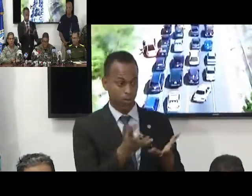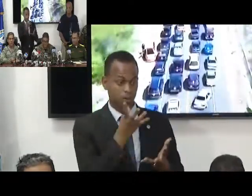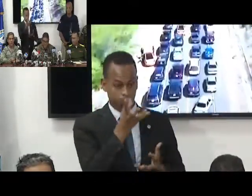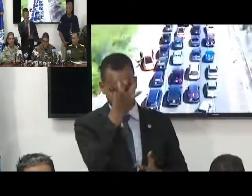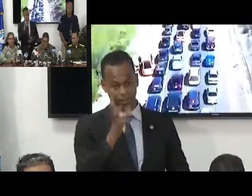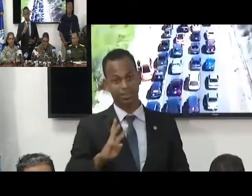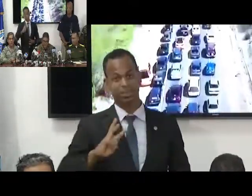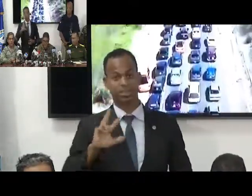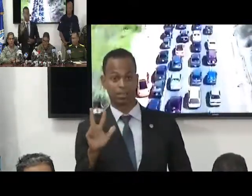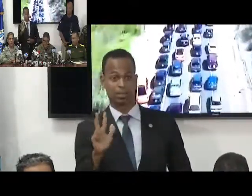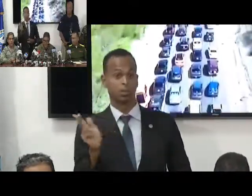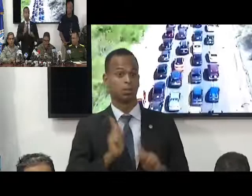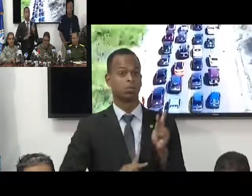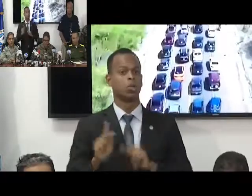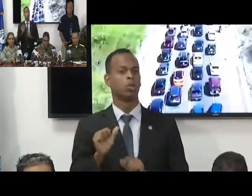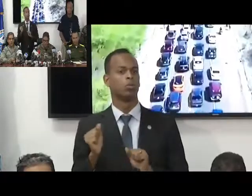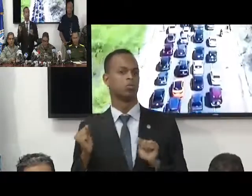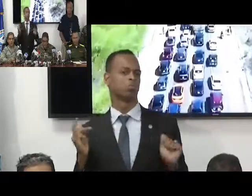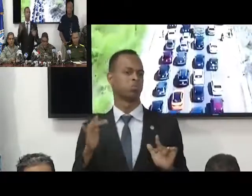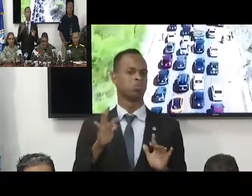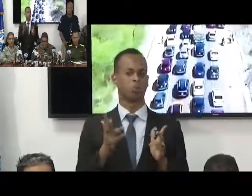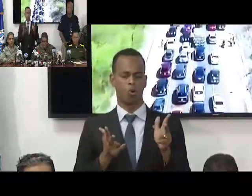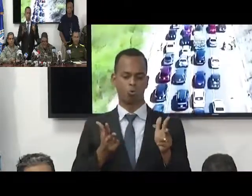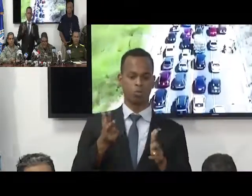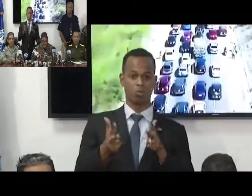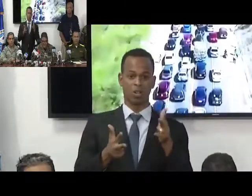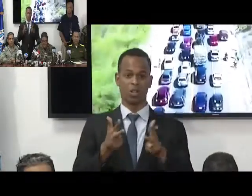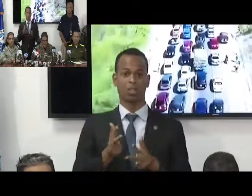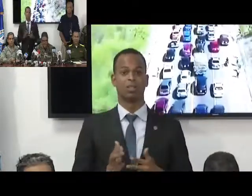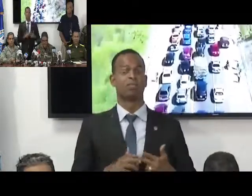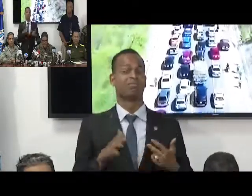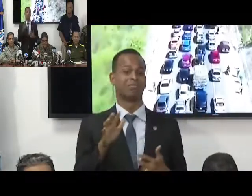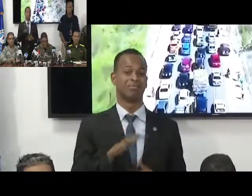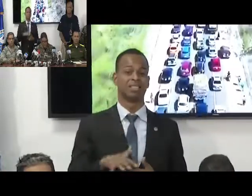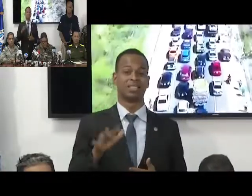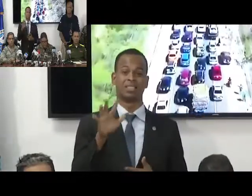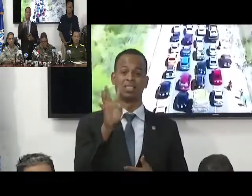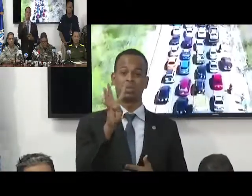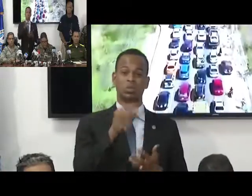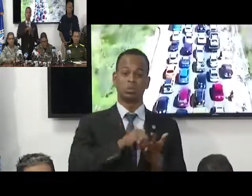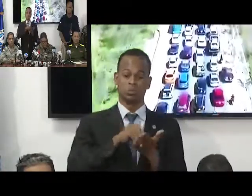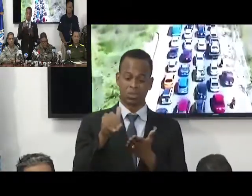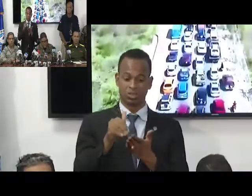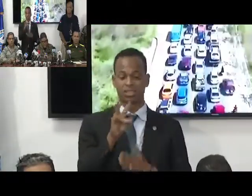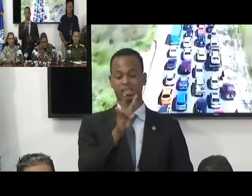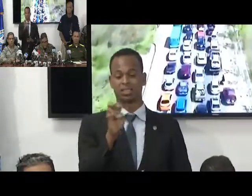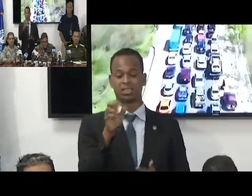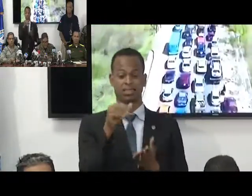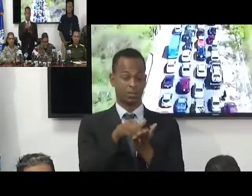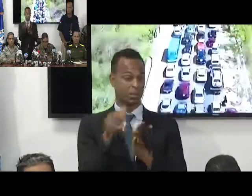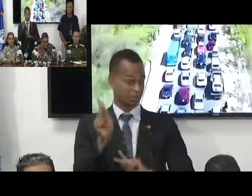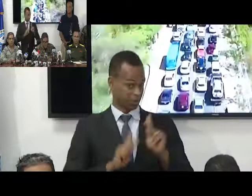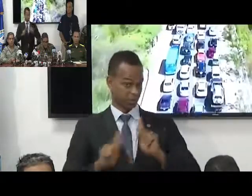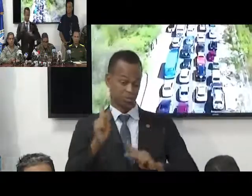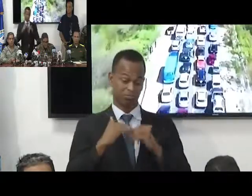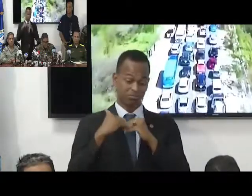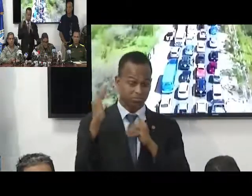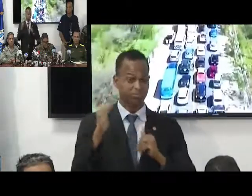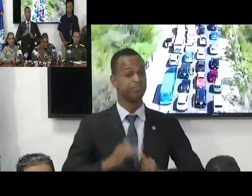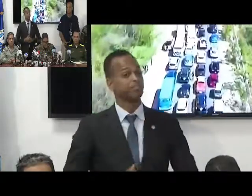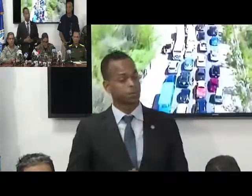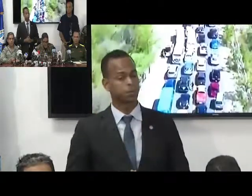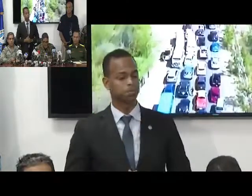63. Personas que se movilizaron en autopistas y carreteras, estamos hablando de más de 4.700.000 personas.